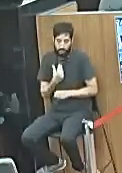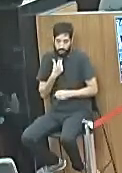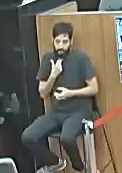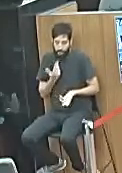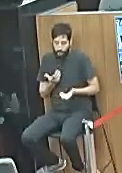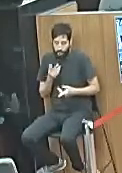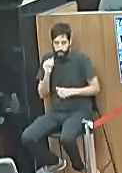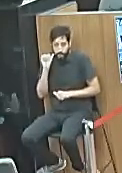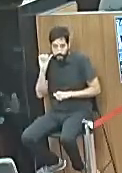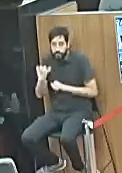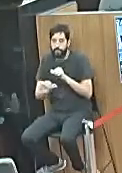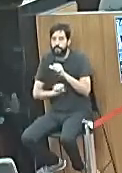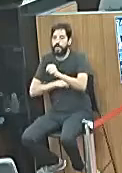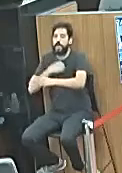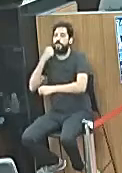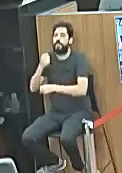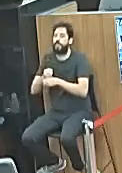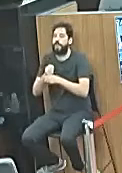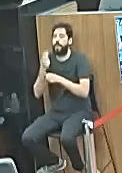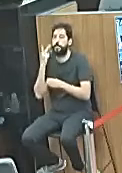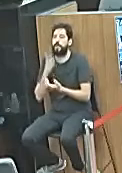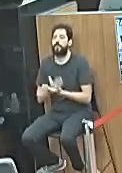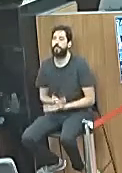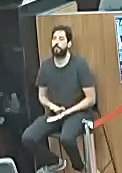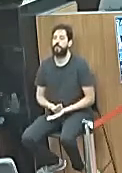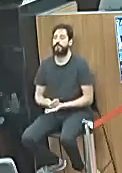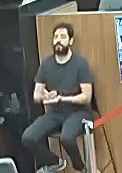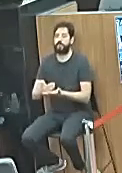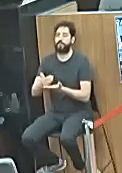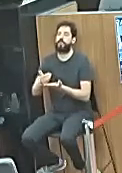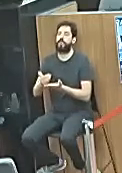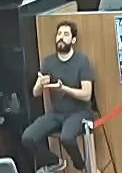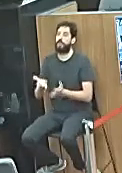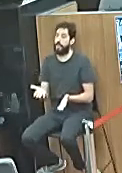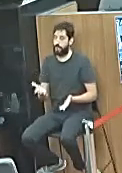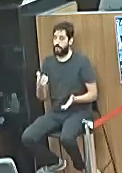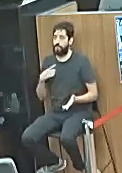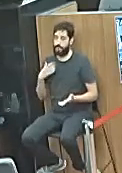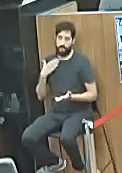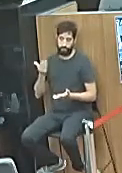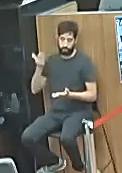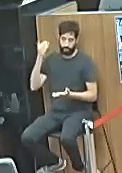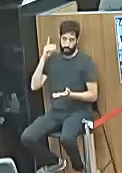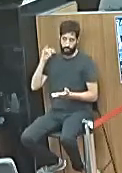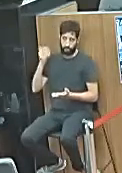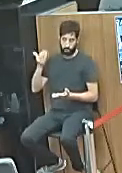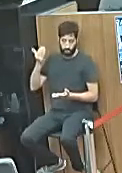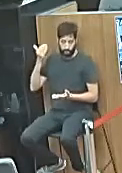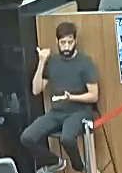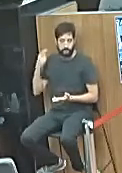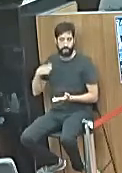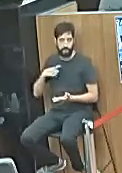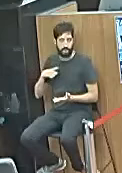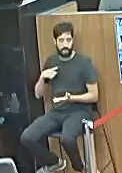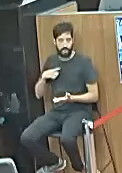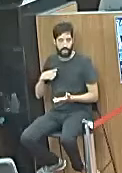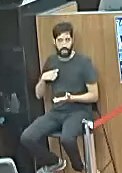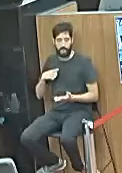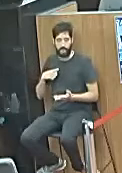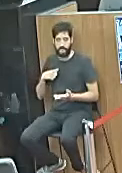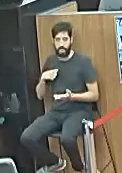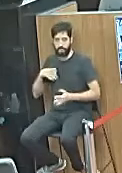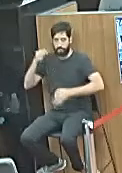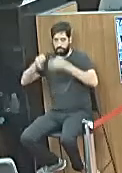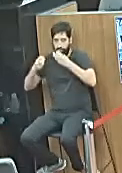ano para começar a atuar sobre ele então se não me engano nos últimos dias tinha até uma uma uma audiência marcada